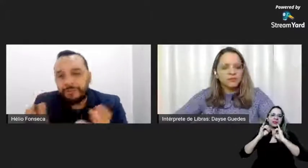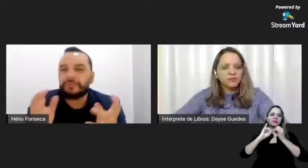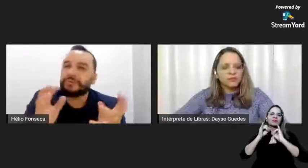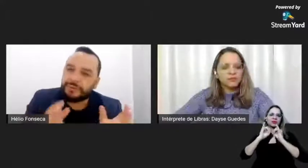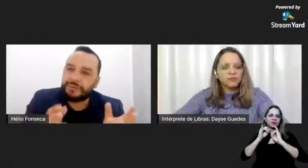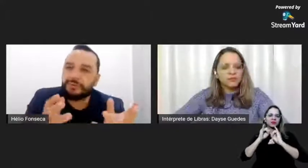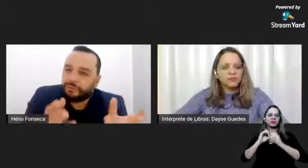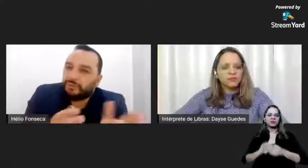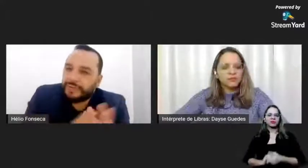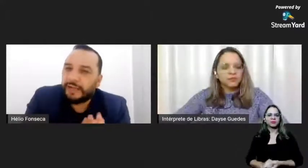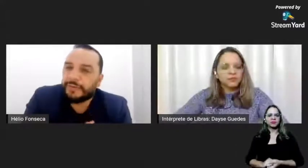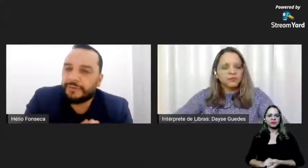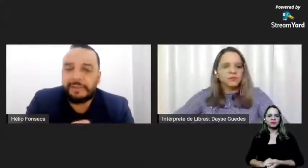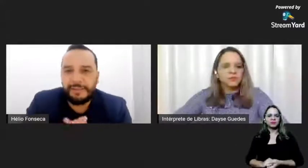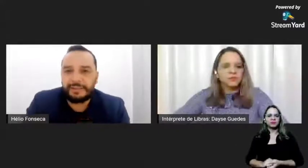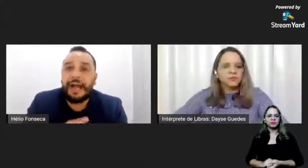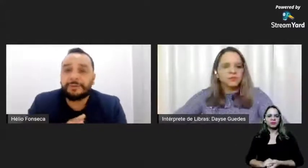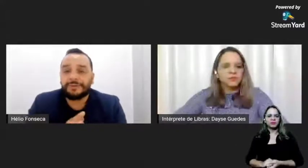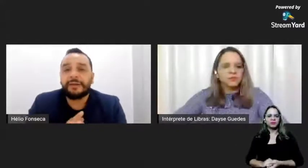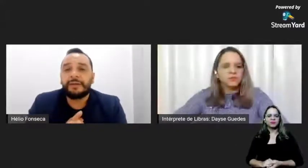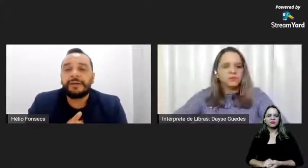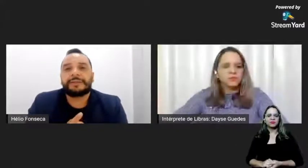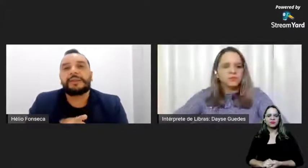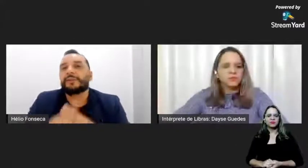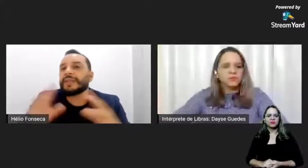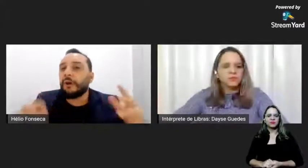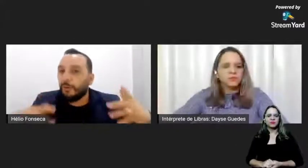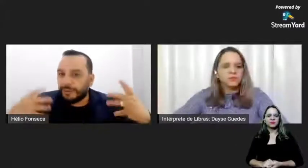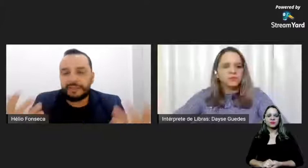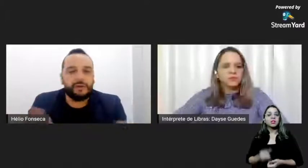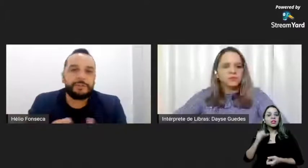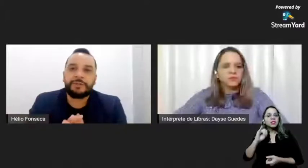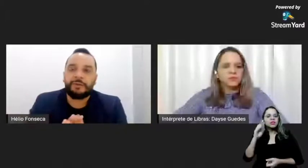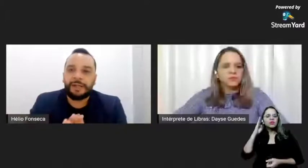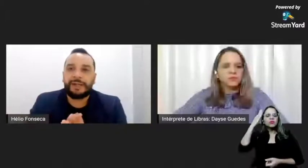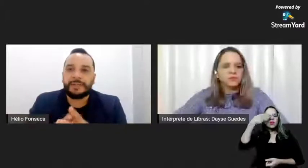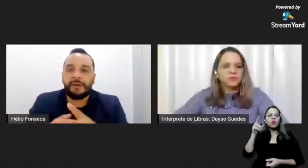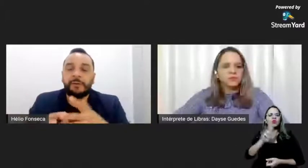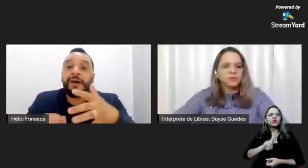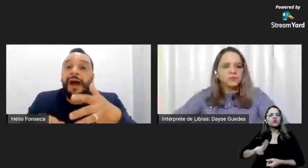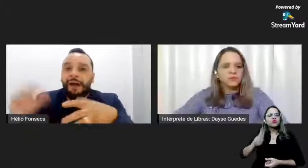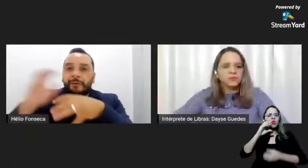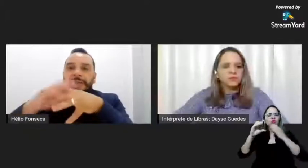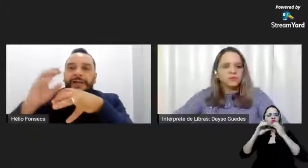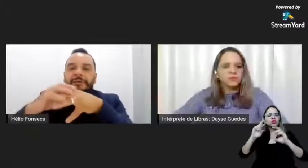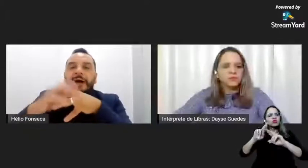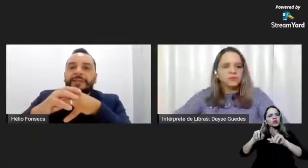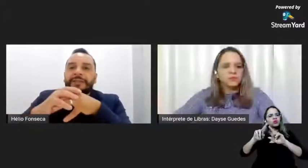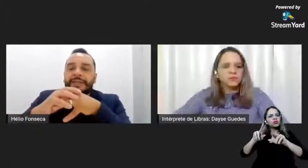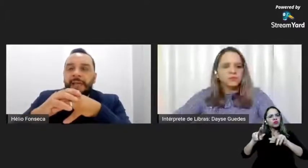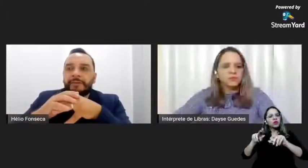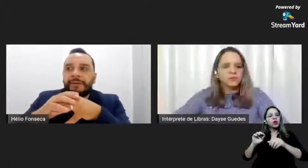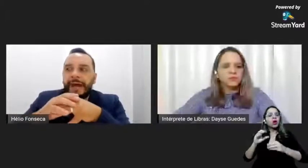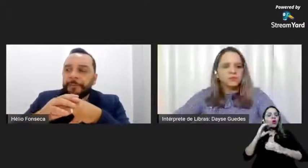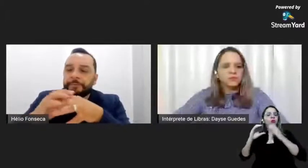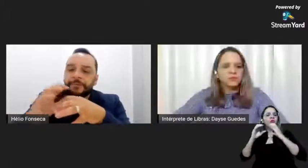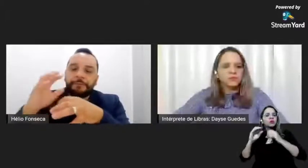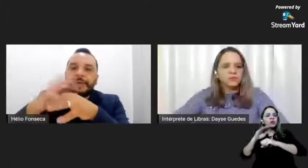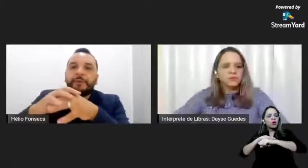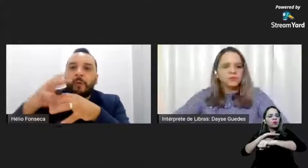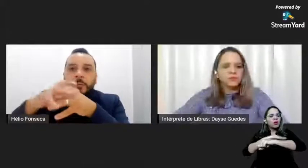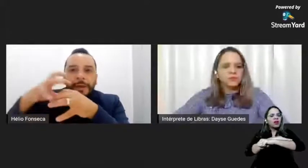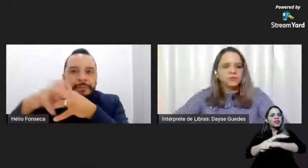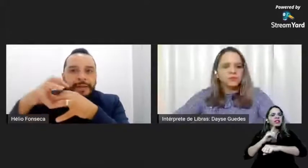Tátil, no caso do surdo cego que usa Libras Tátil. Se ele usar outras formas de comunicação, a comunicação áptica sempre